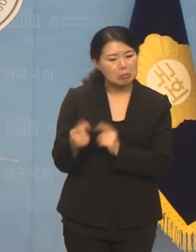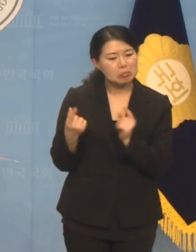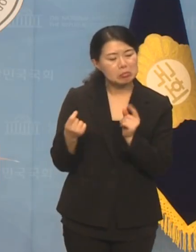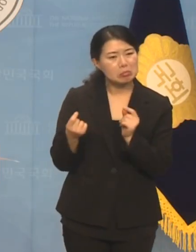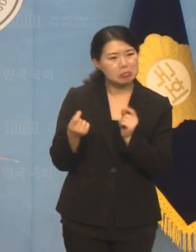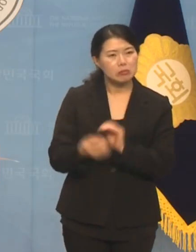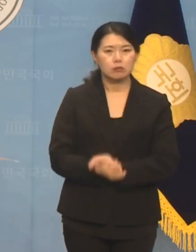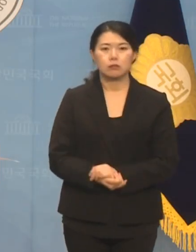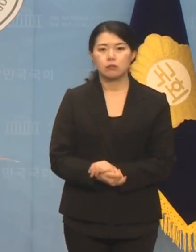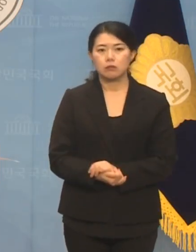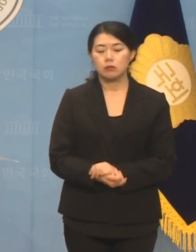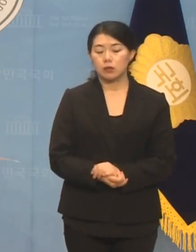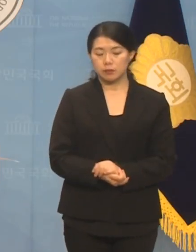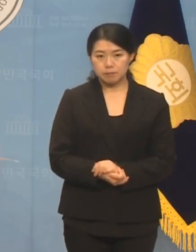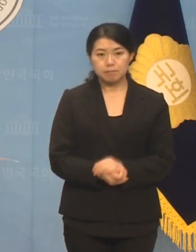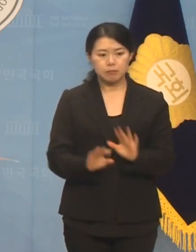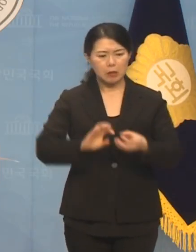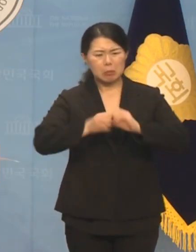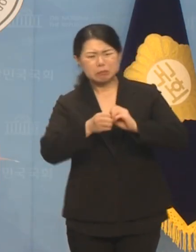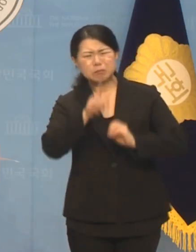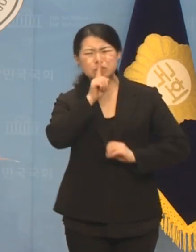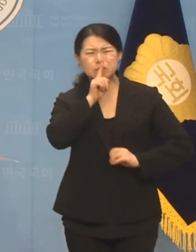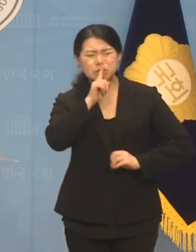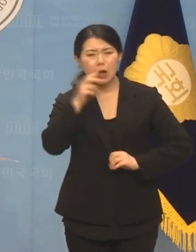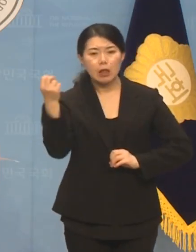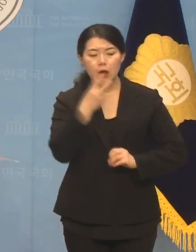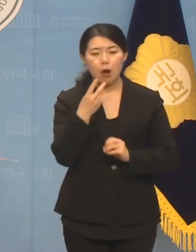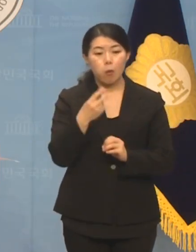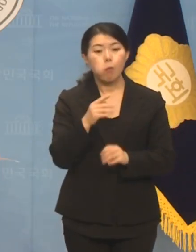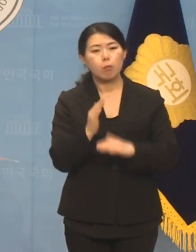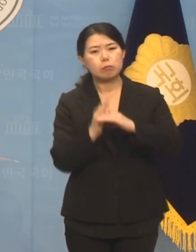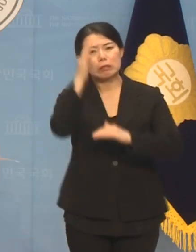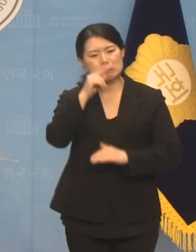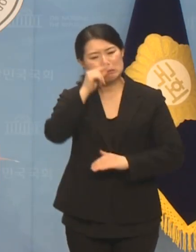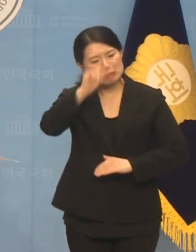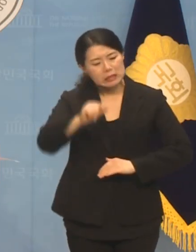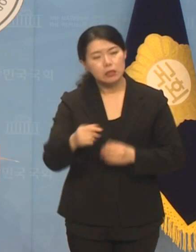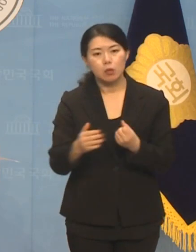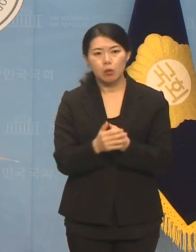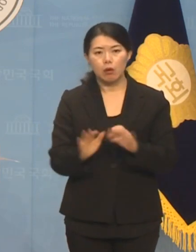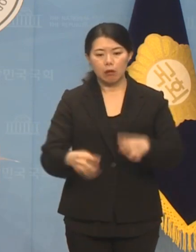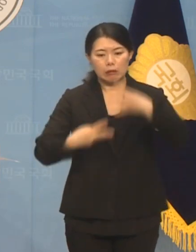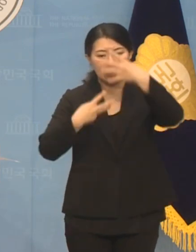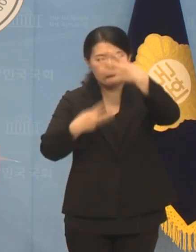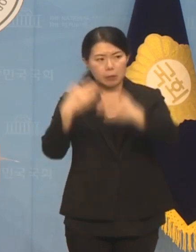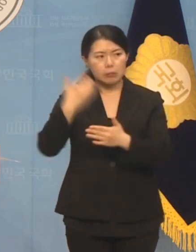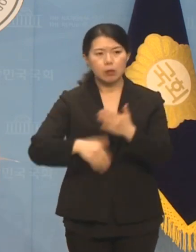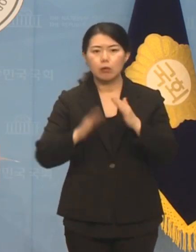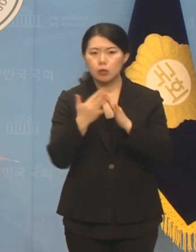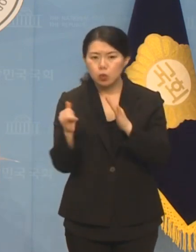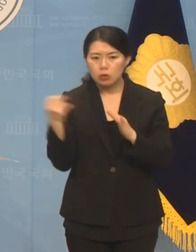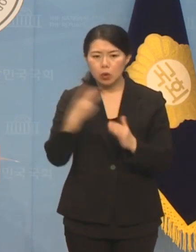했습니다. 이처럼 왜곡된 발언과 자극적인 언론 보도는 4.3 유족들과 생존